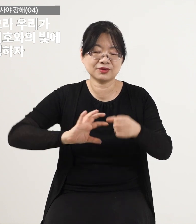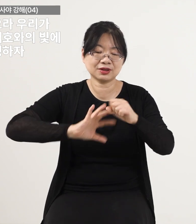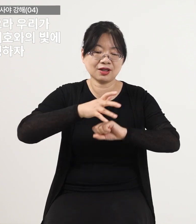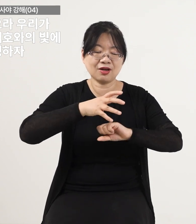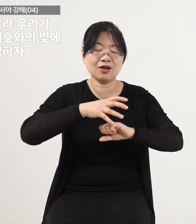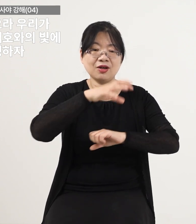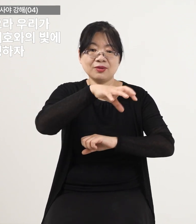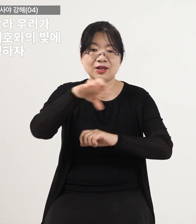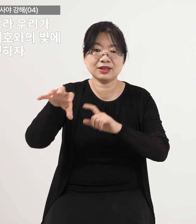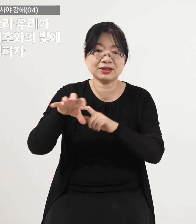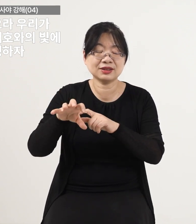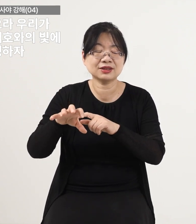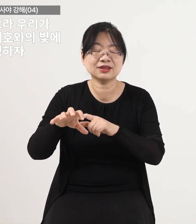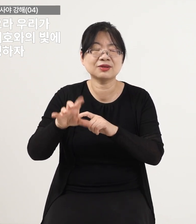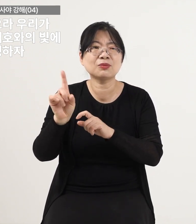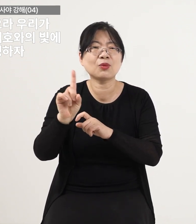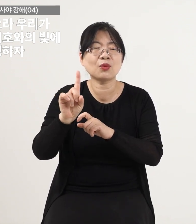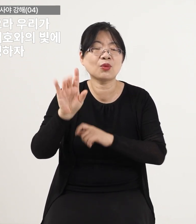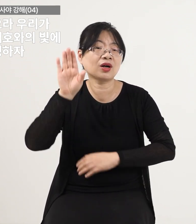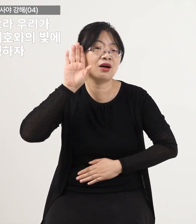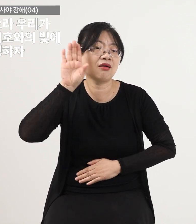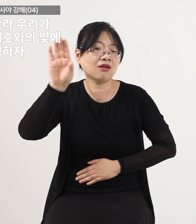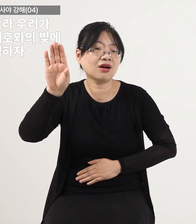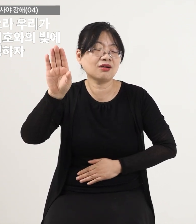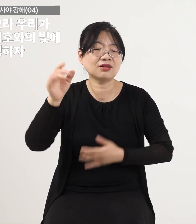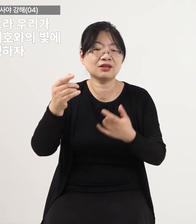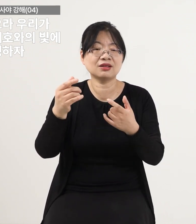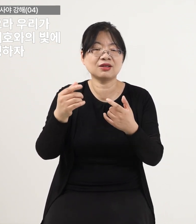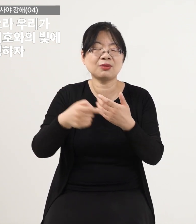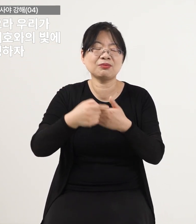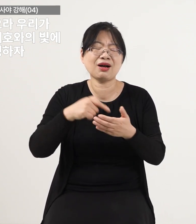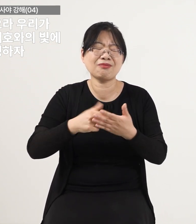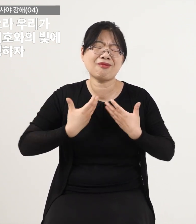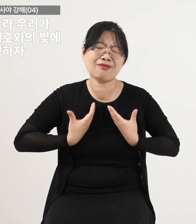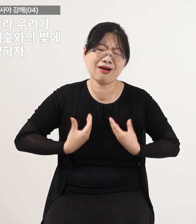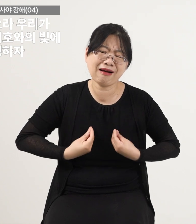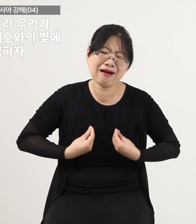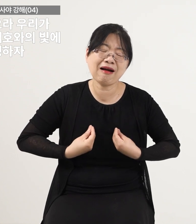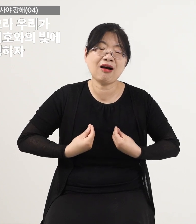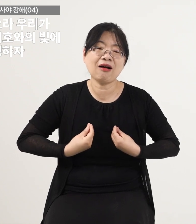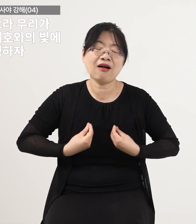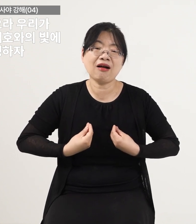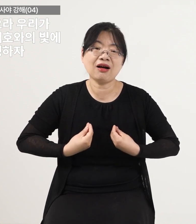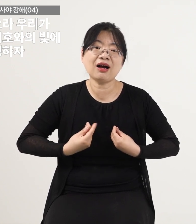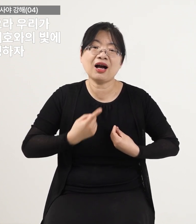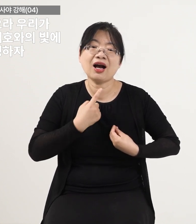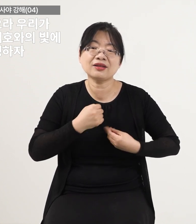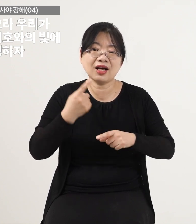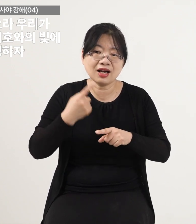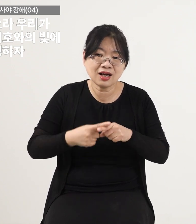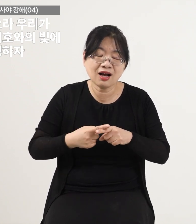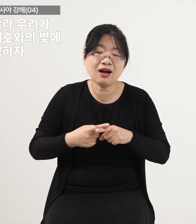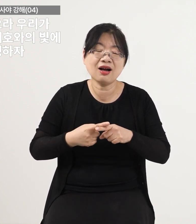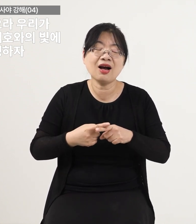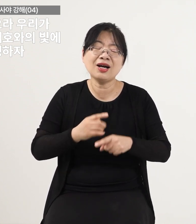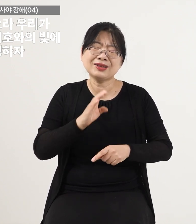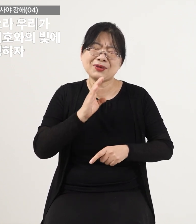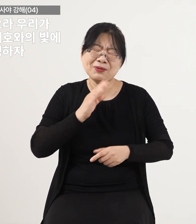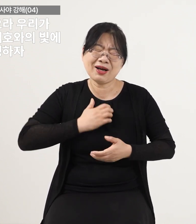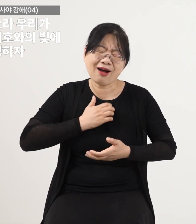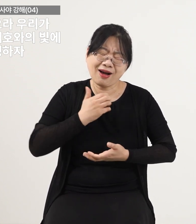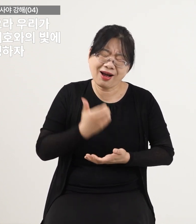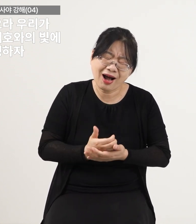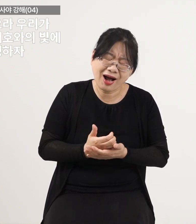열방이 장래에는 그런 마음이 무너지고 마음이 터지듯 시온산을 향해서 흐르는